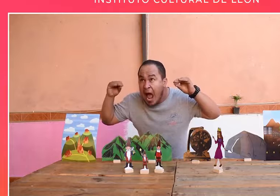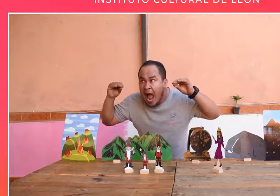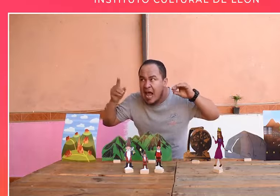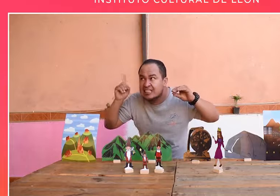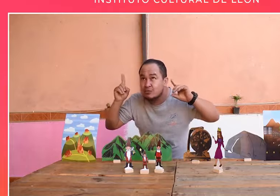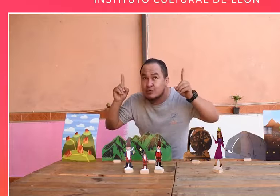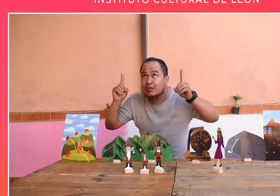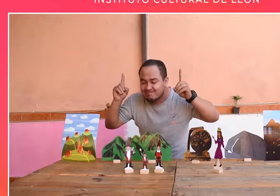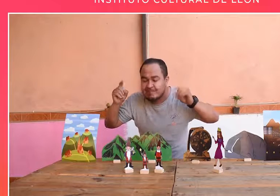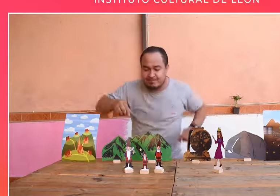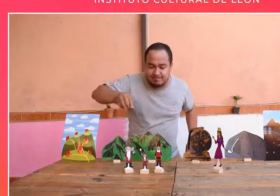algo.